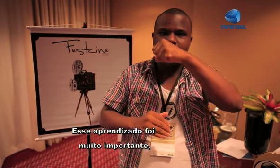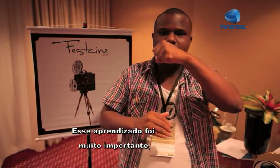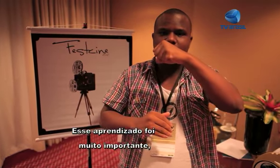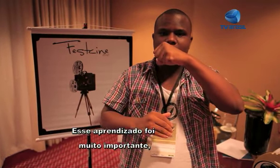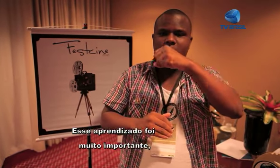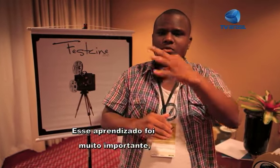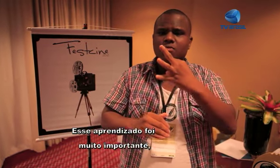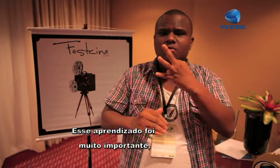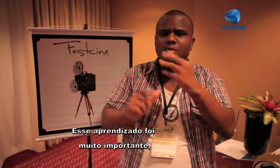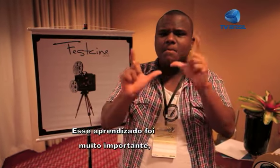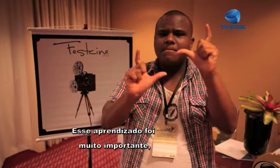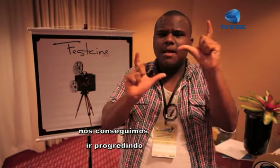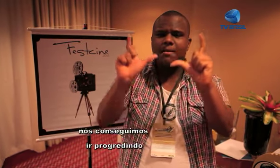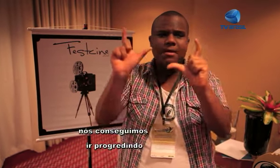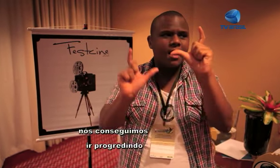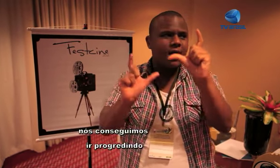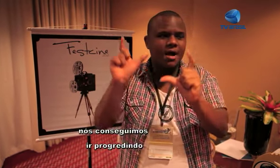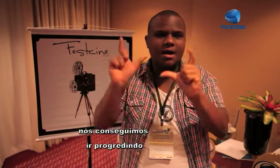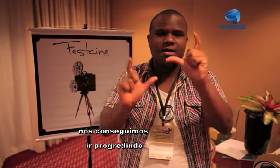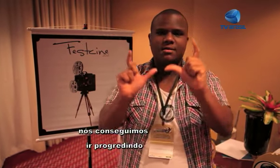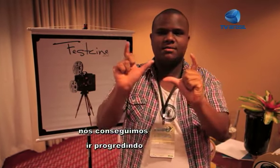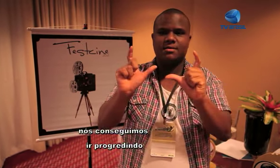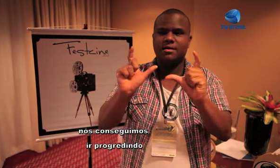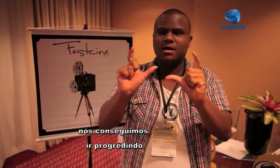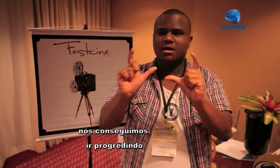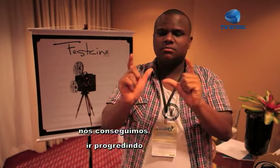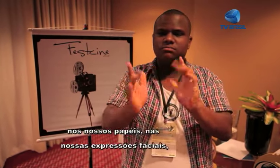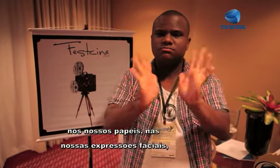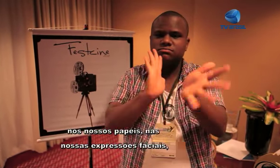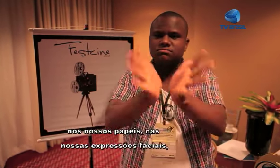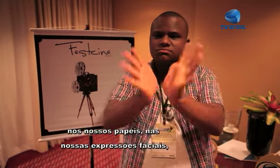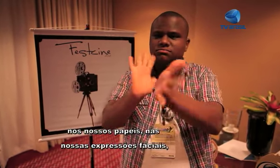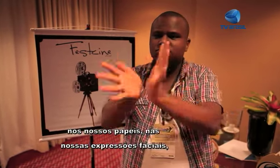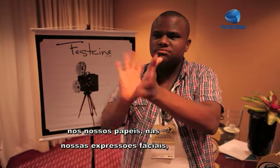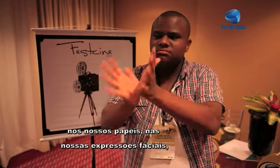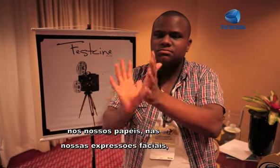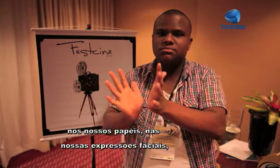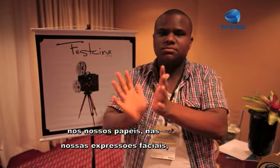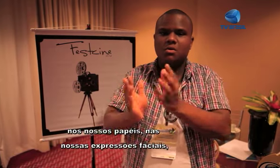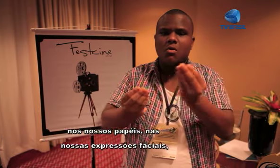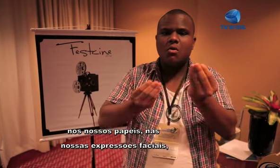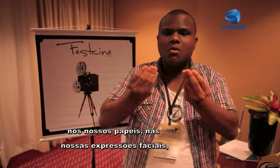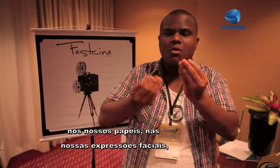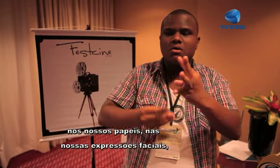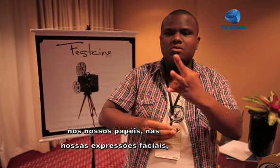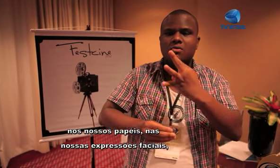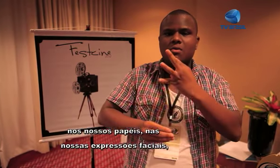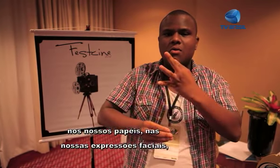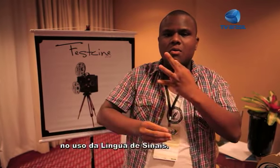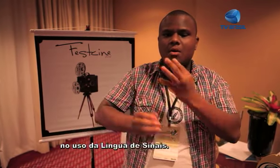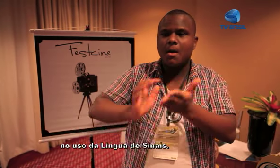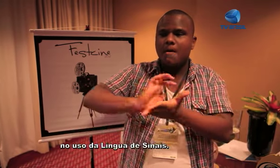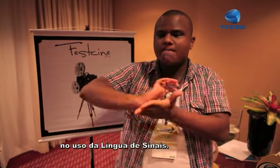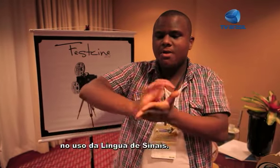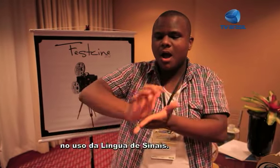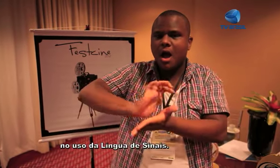muito importante. Nós conseguimos ir progredindo nos nossos papéis, nas nossas expressões faciais, no uso da língua de